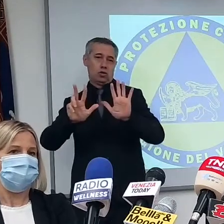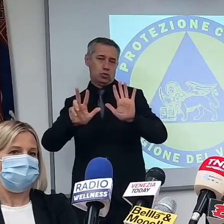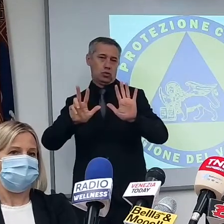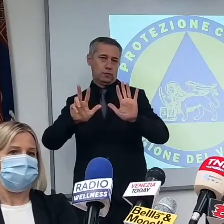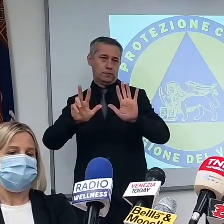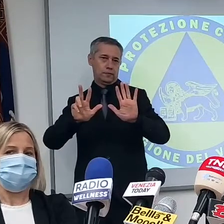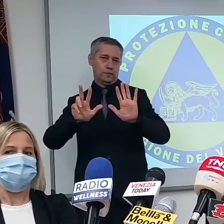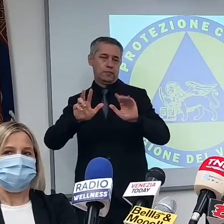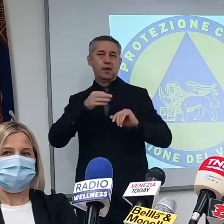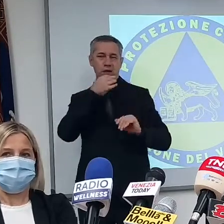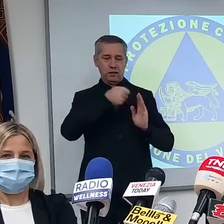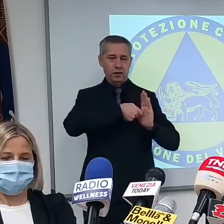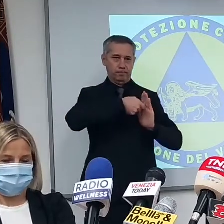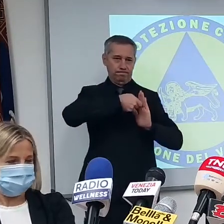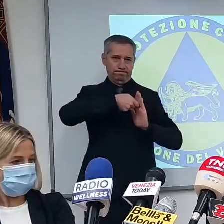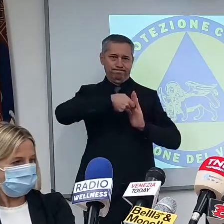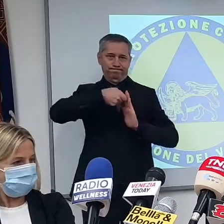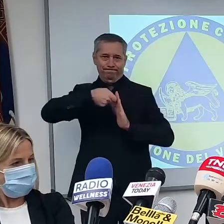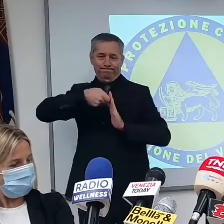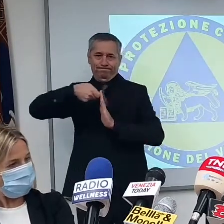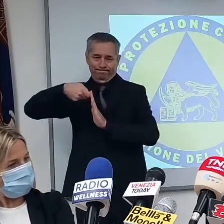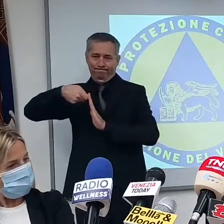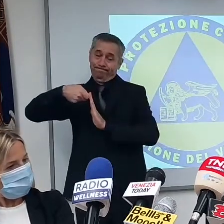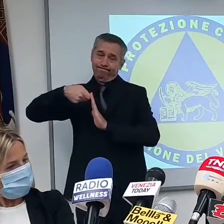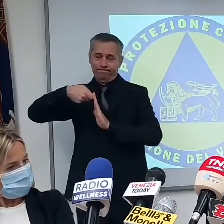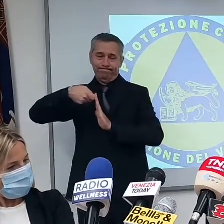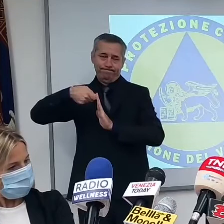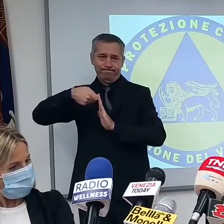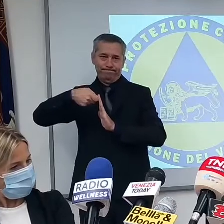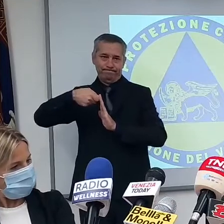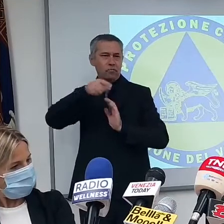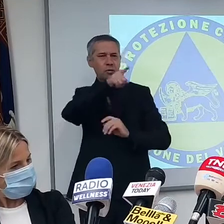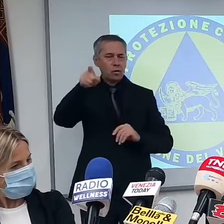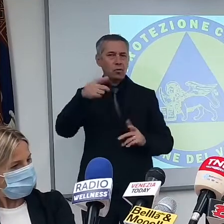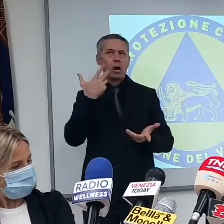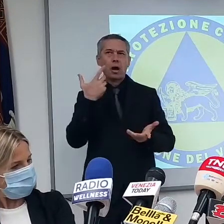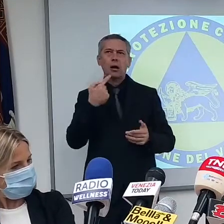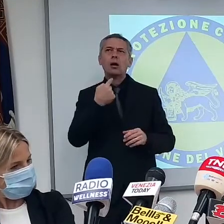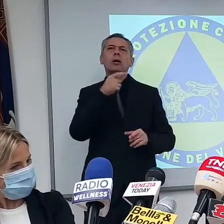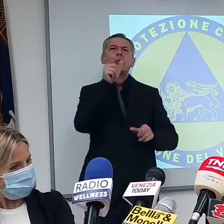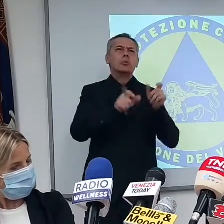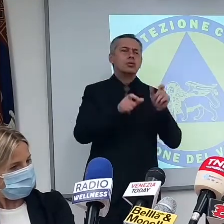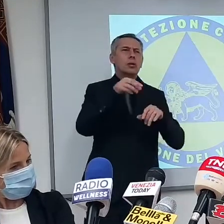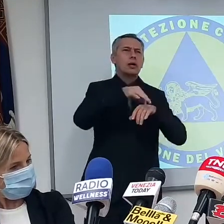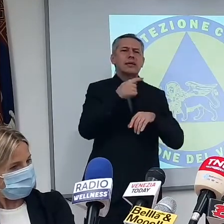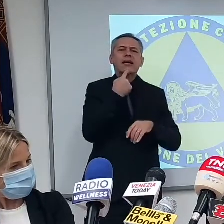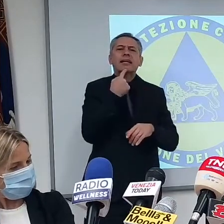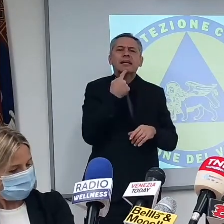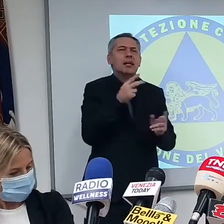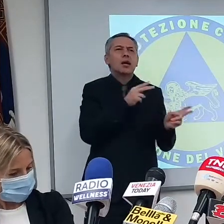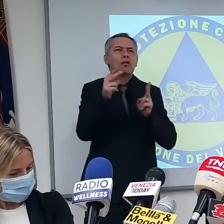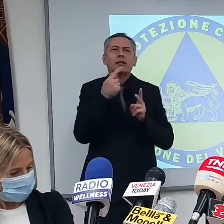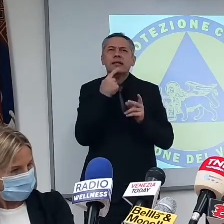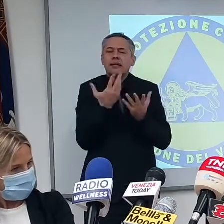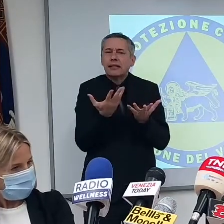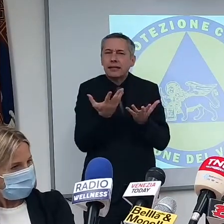Quindi il trend è in ascesa. Ma voi mi direte, chi sono questi pazienti ricoverati?